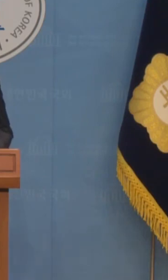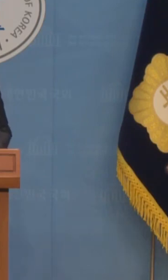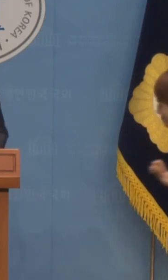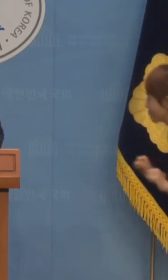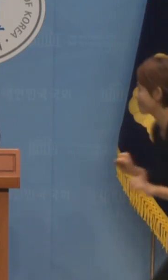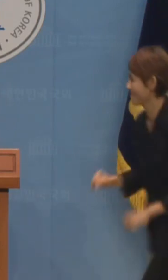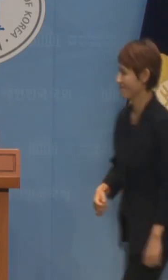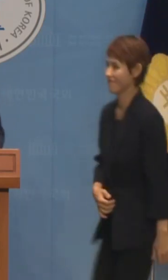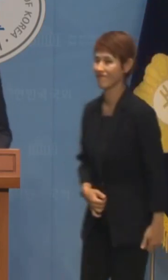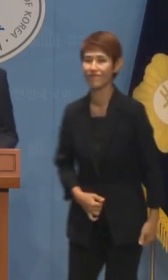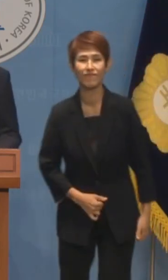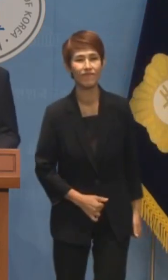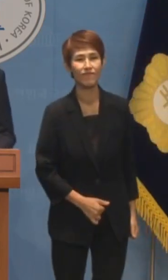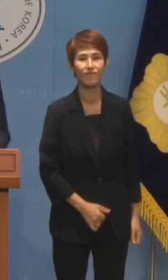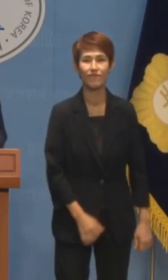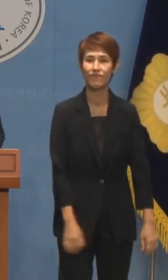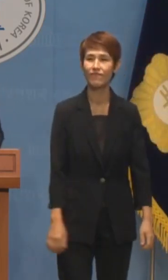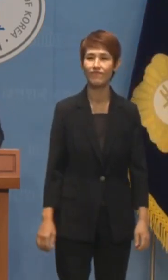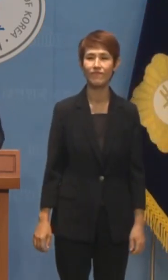예.